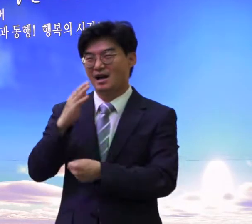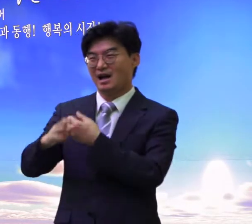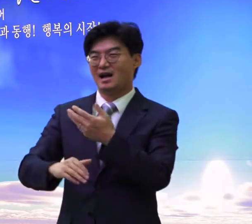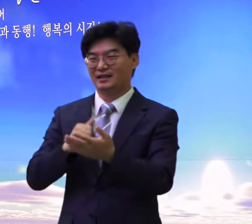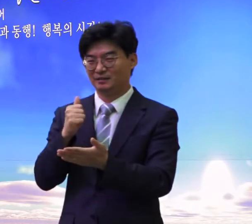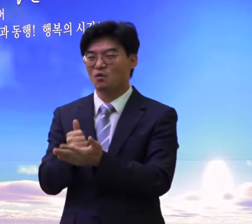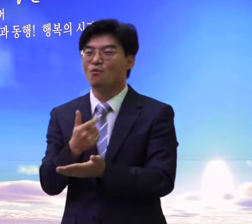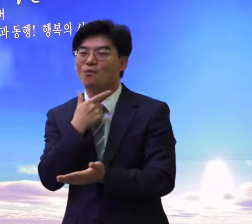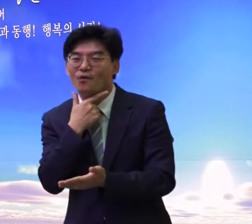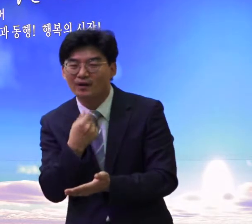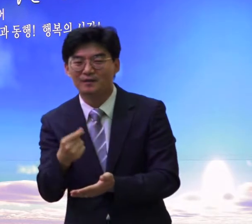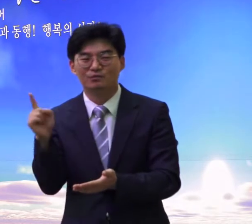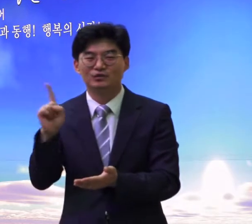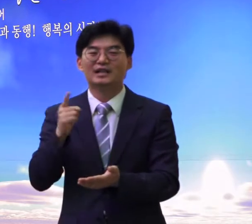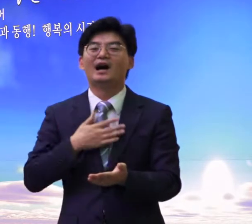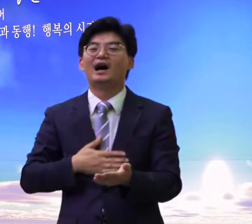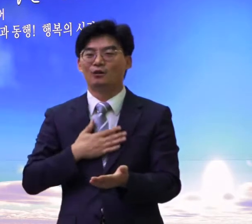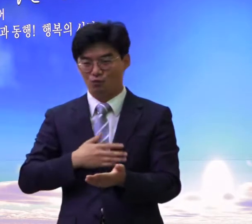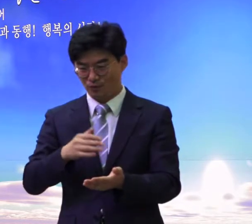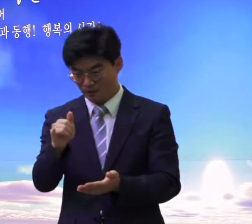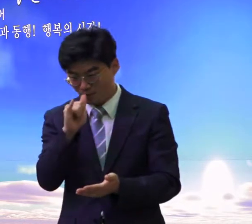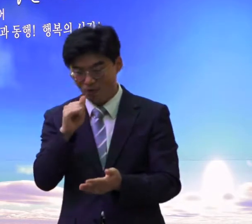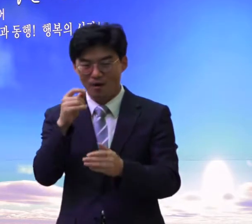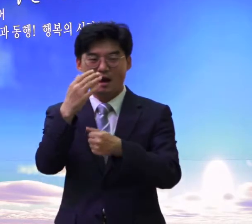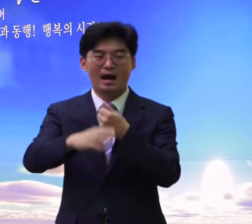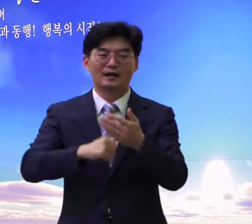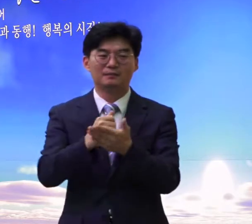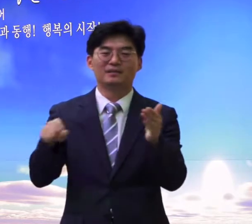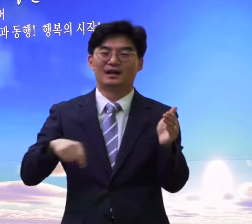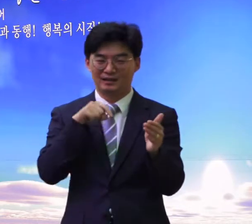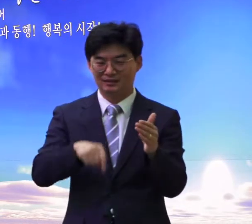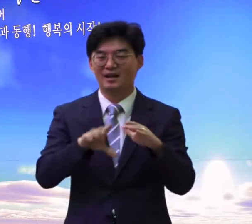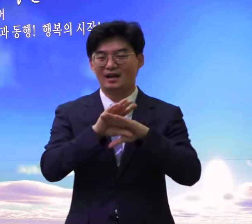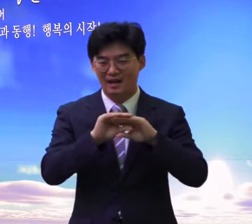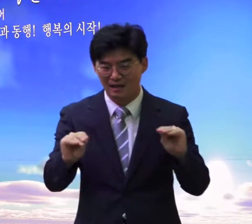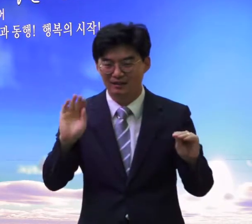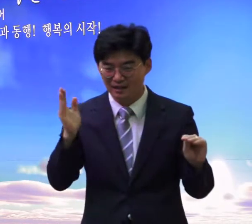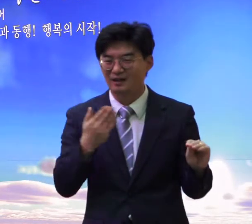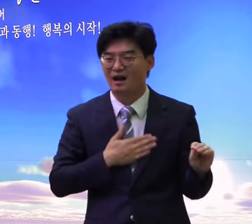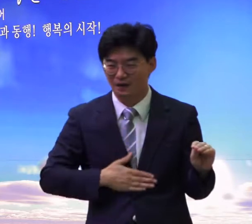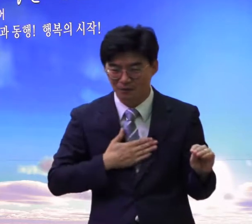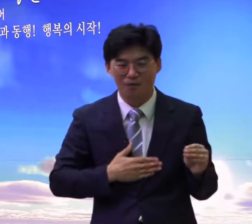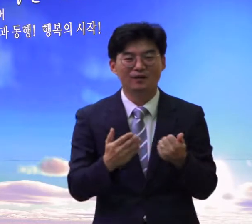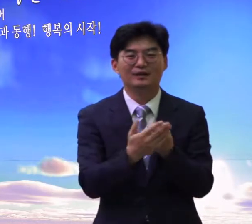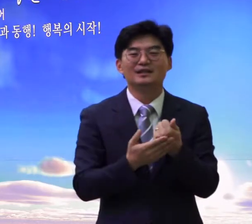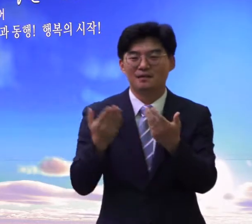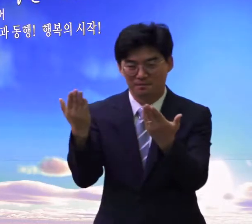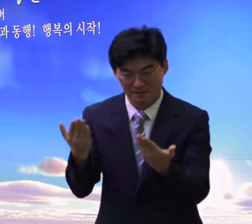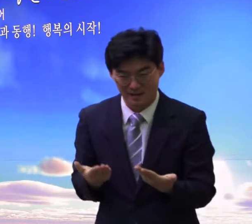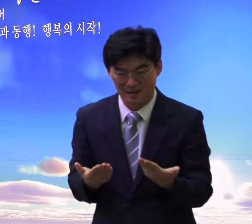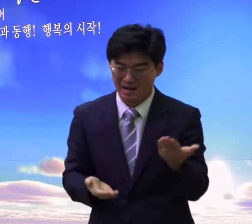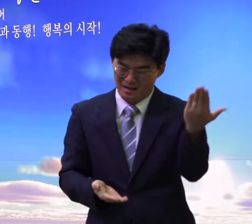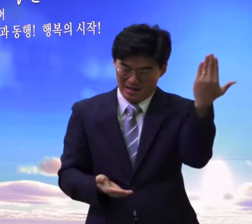심령들이 시원하게 하나님 안에서 해결되는 것을 경험하기도 하고 은혜를 받는 그 이유가 무엇입니까?